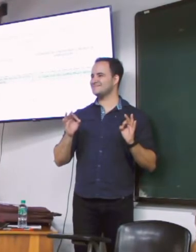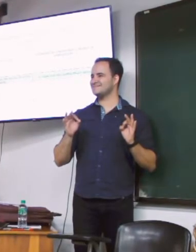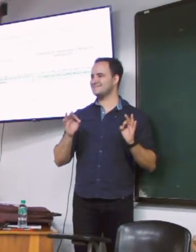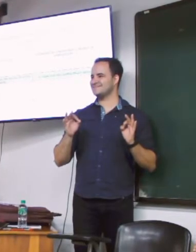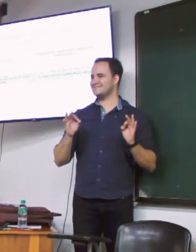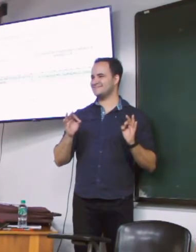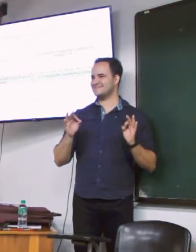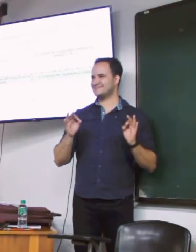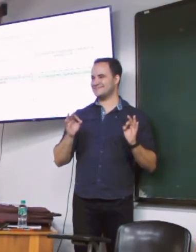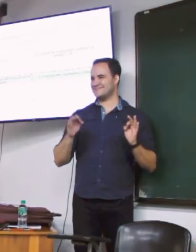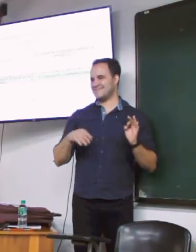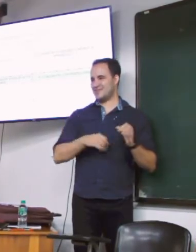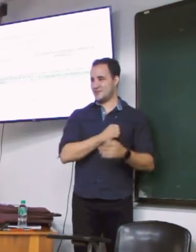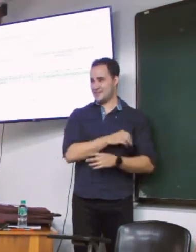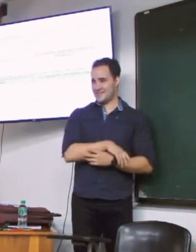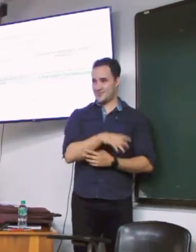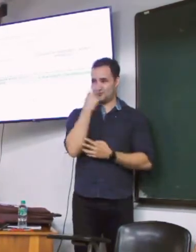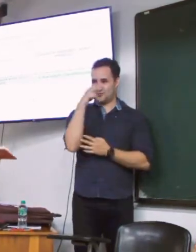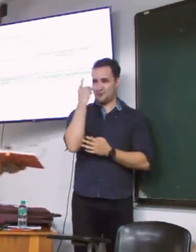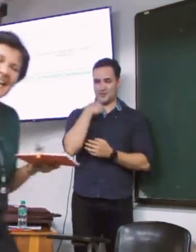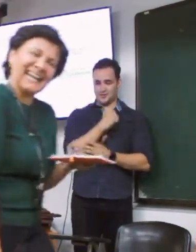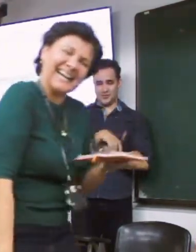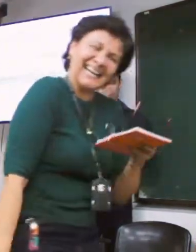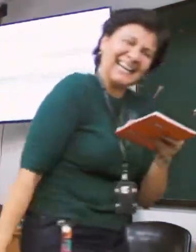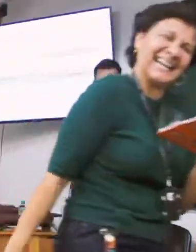el brazo.